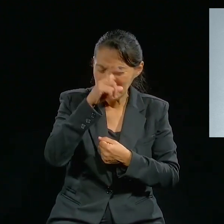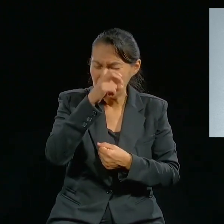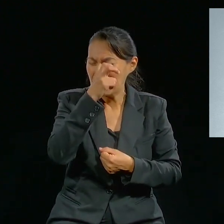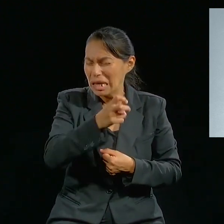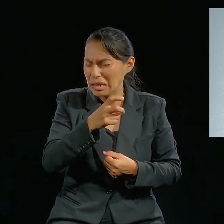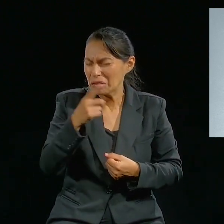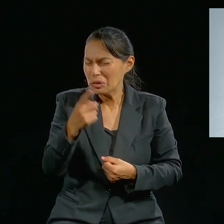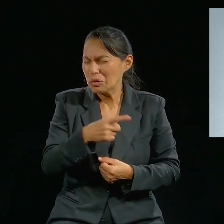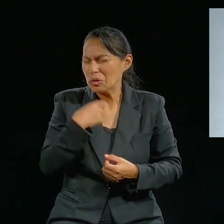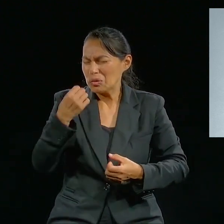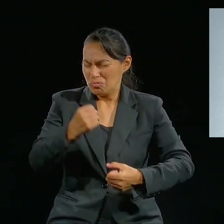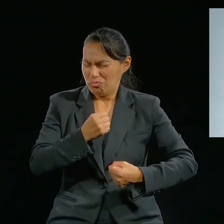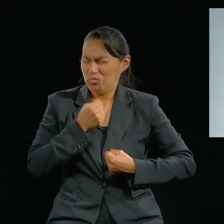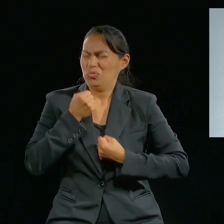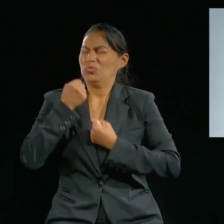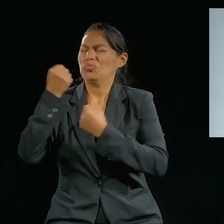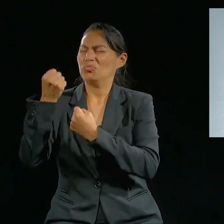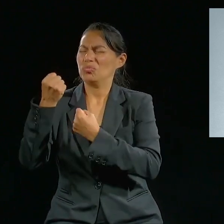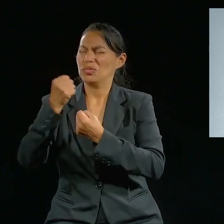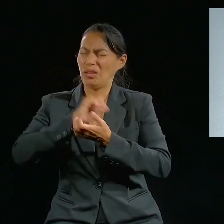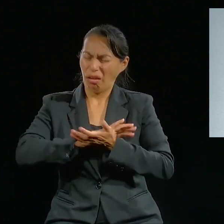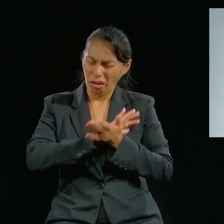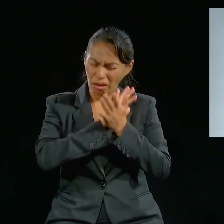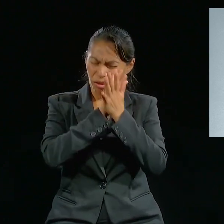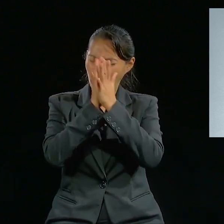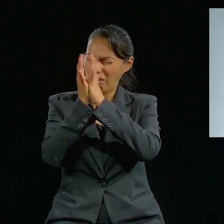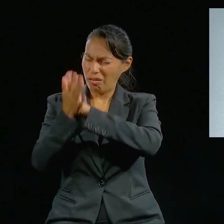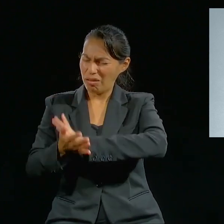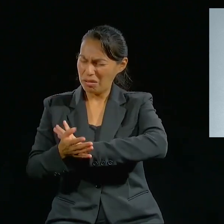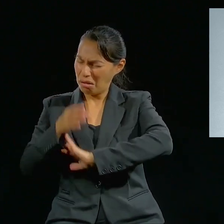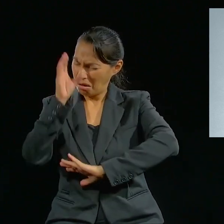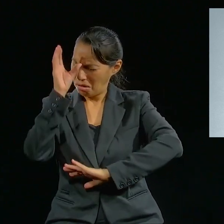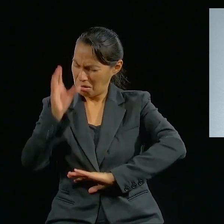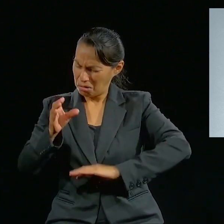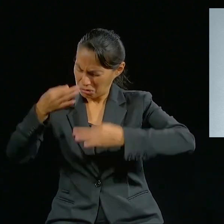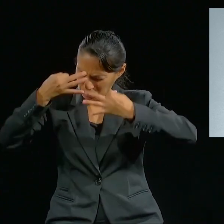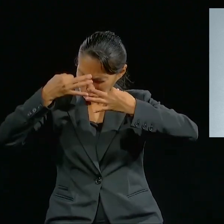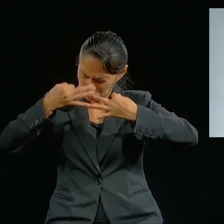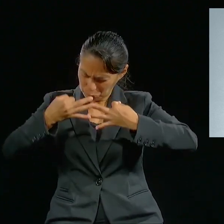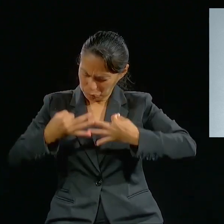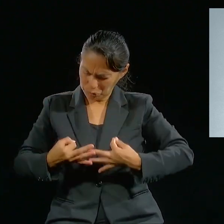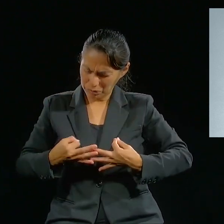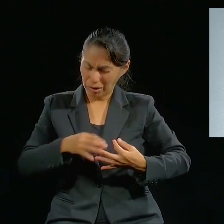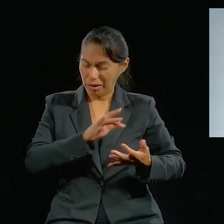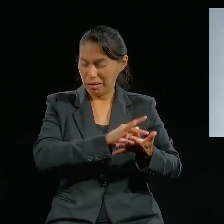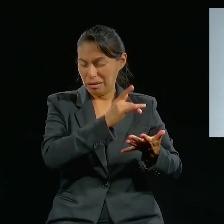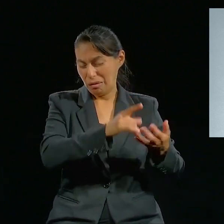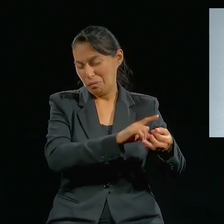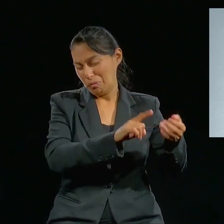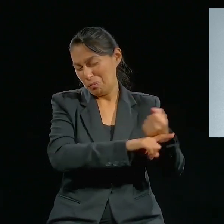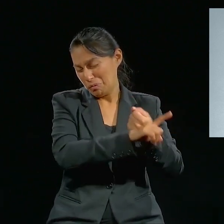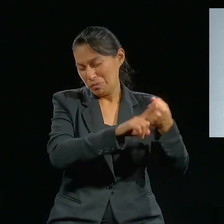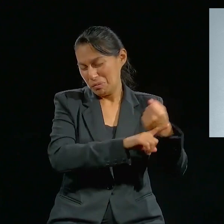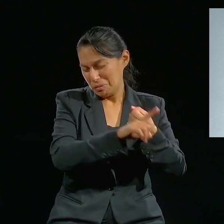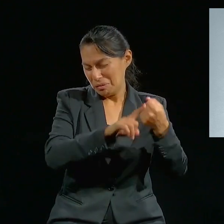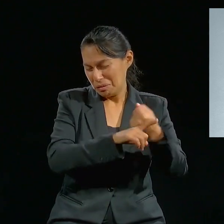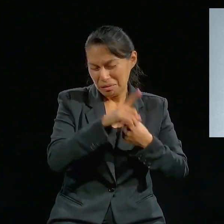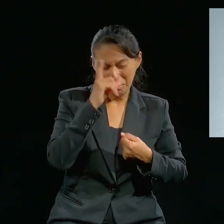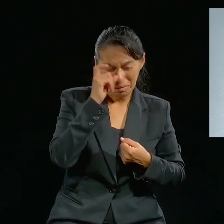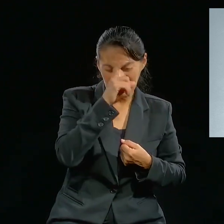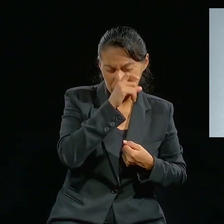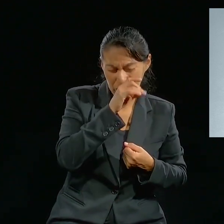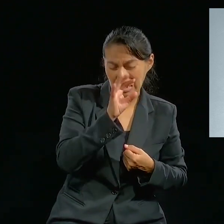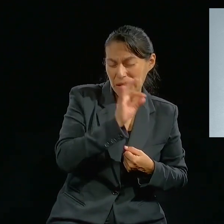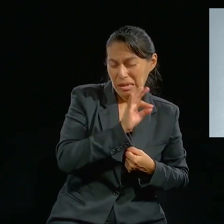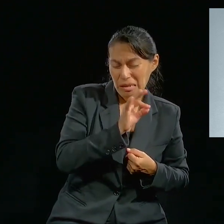fortaleza y nuestro carácter señor también crece por situaciones difíciles quizás en su momento no lo